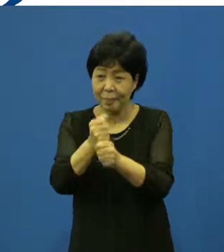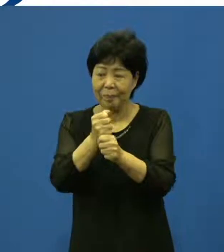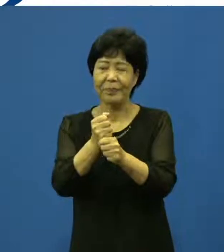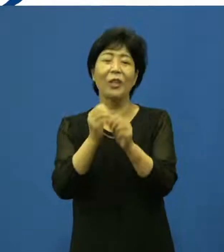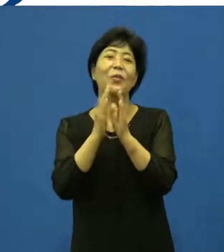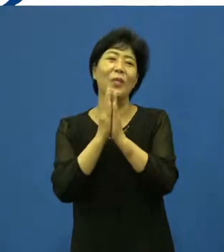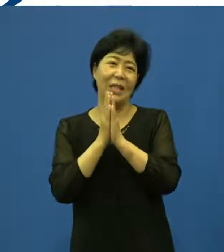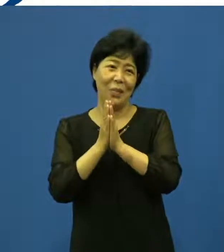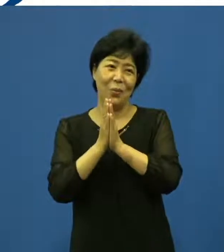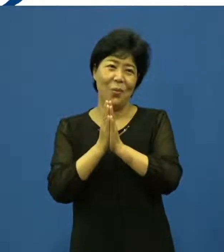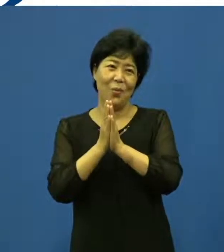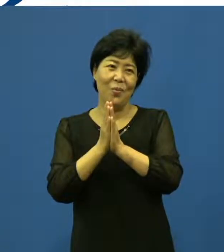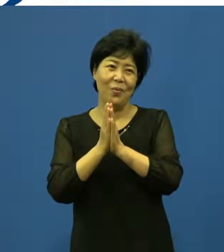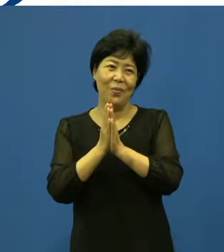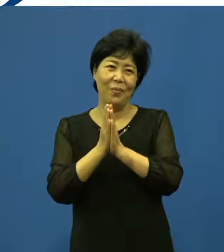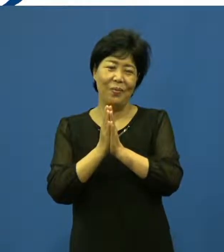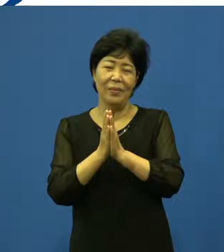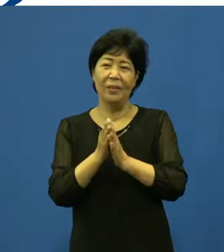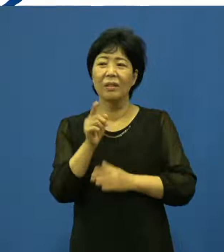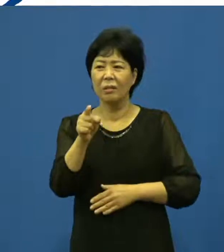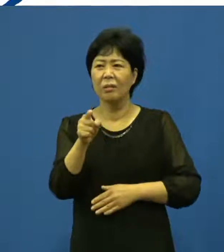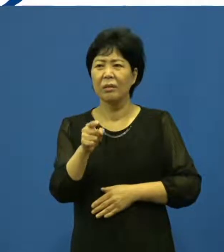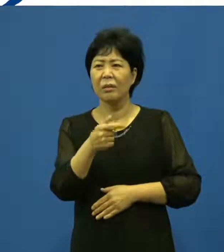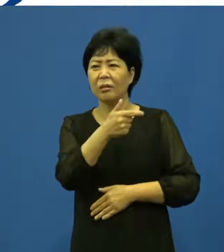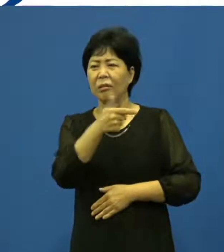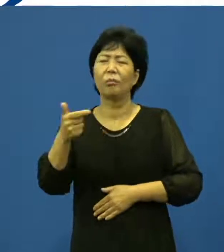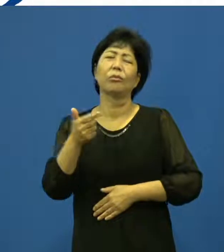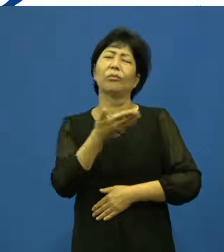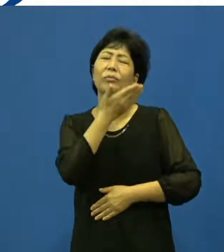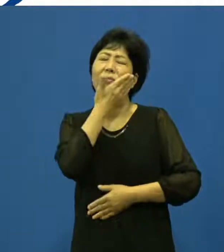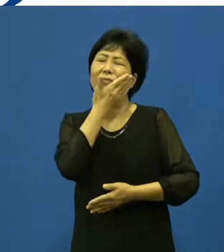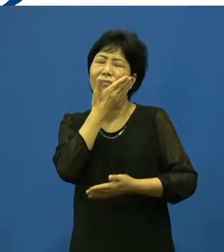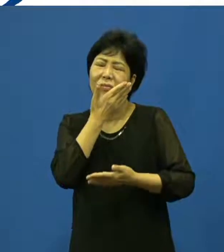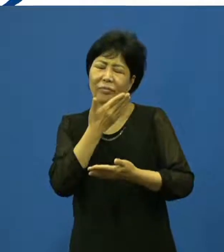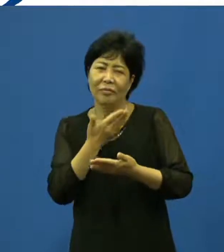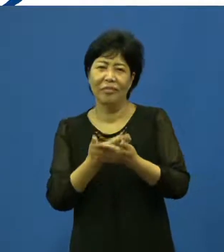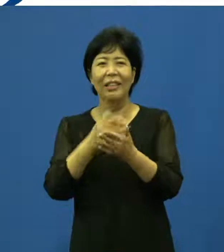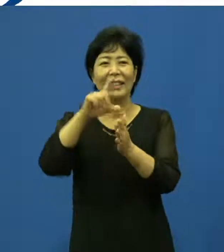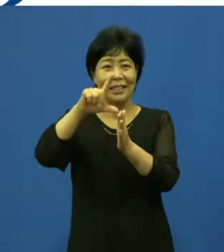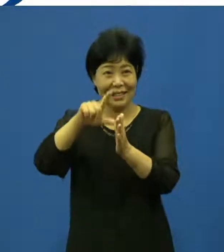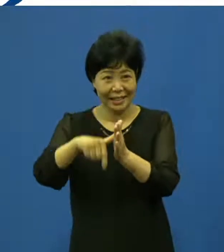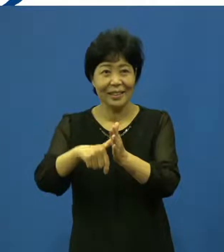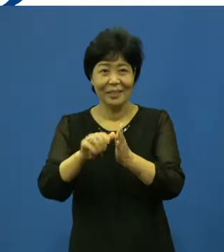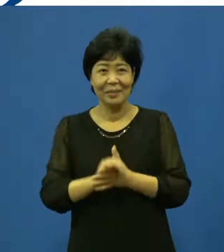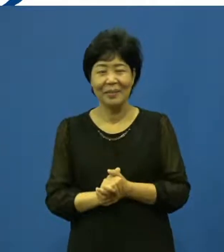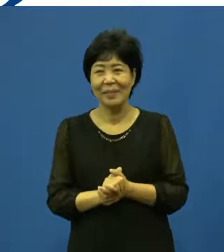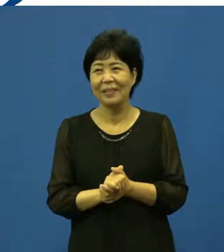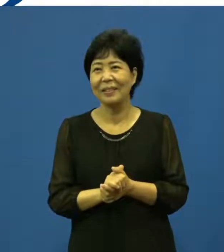시간이 핵심이에요. 너무너무 중요한 시간이에요. 그걸 놓치면 안 됩니다.